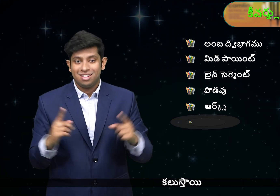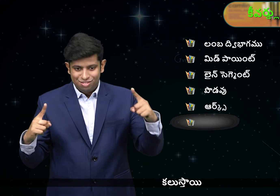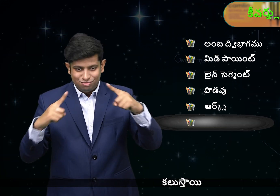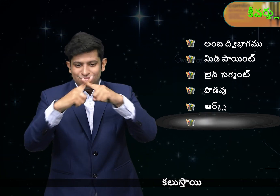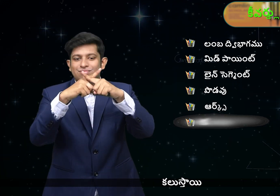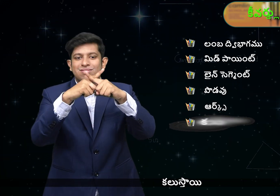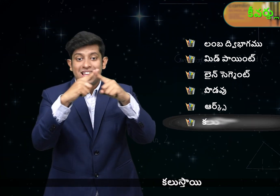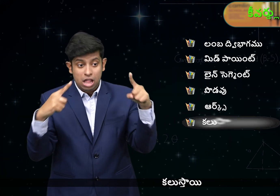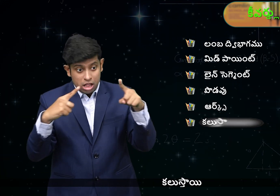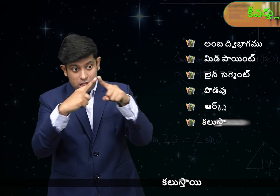కలుస్తాయి,